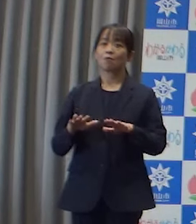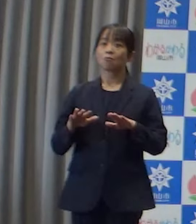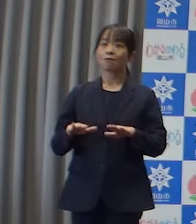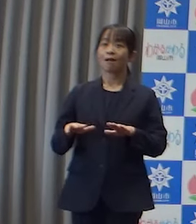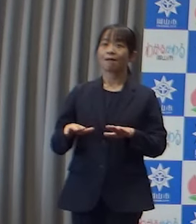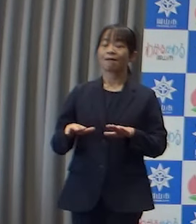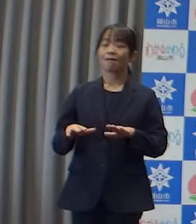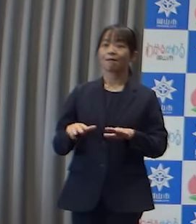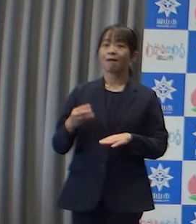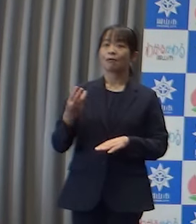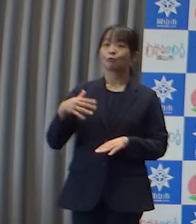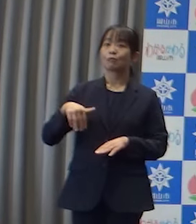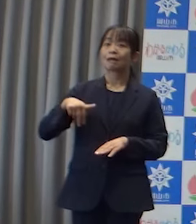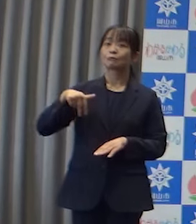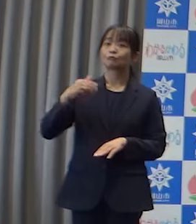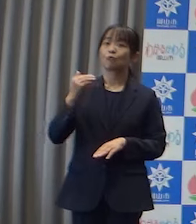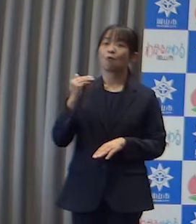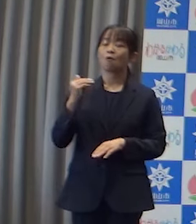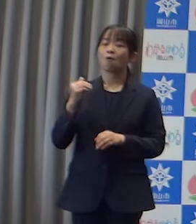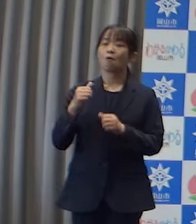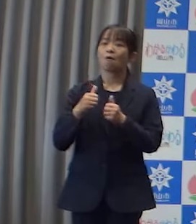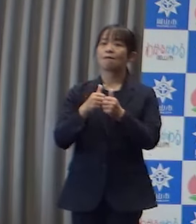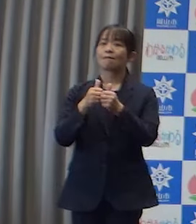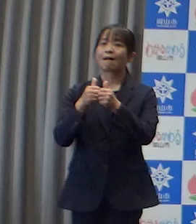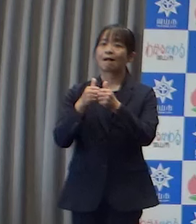コの会議自身、